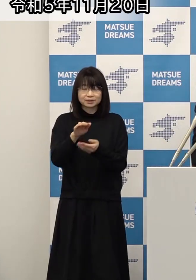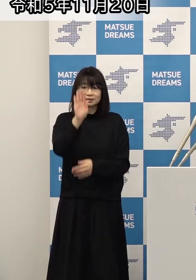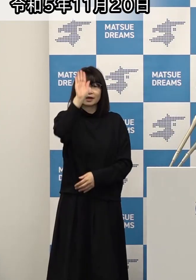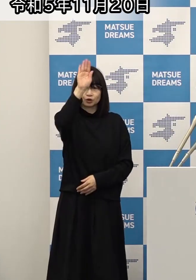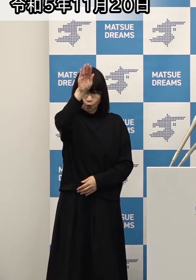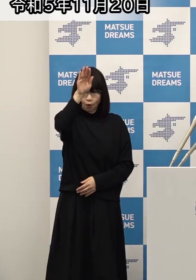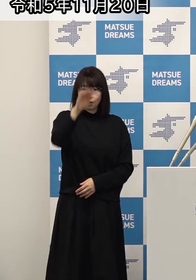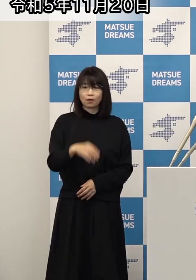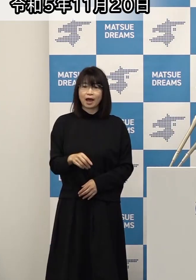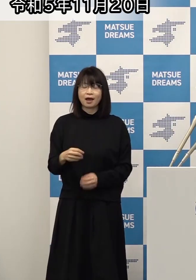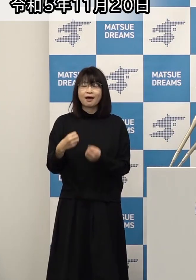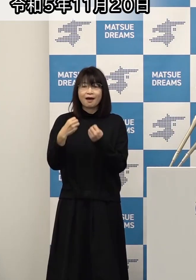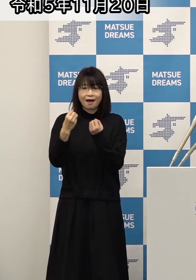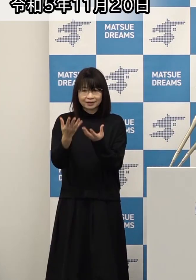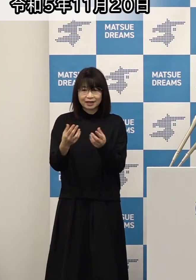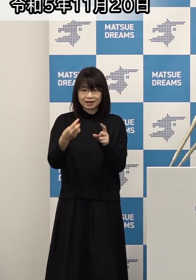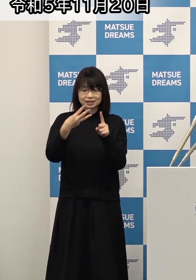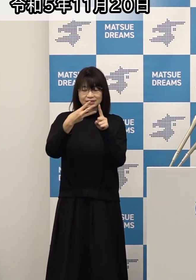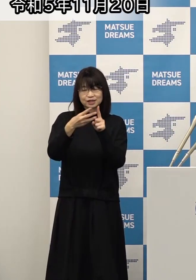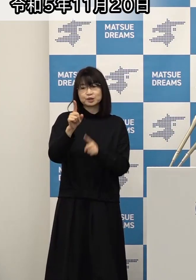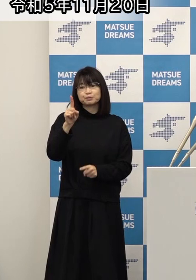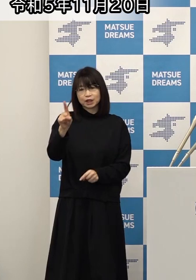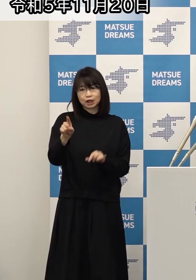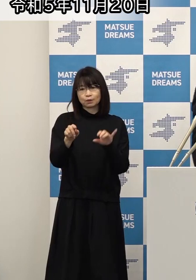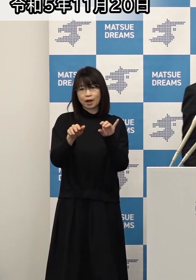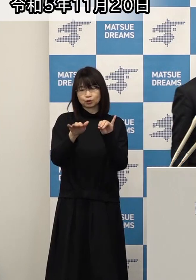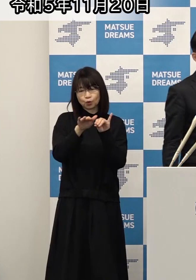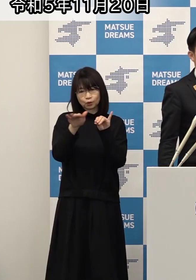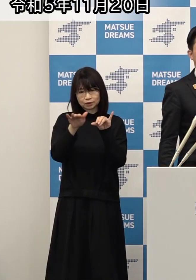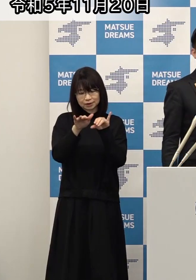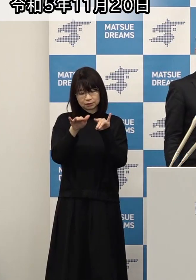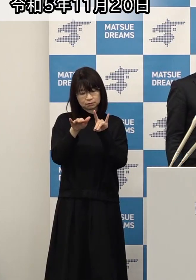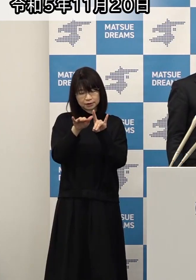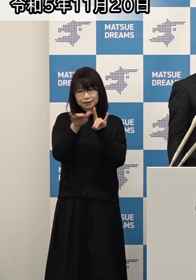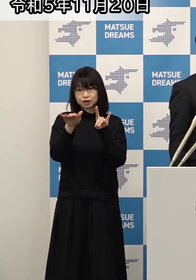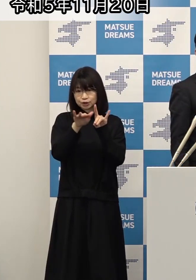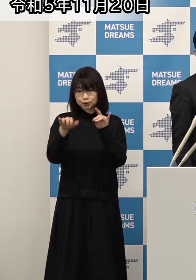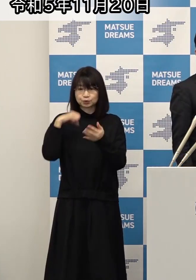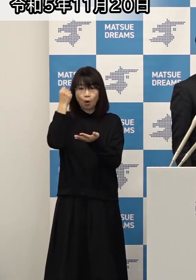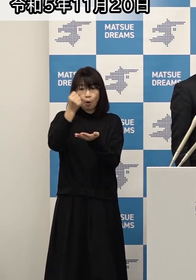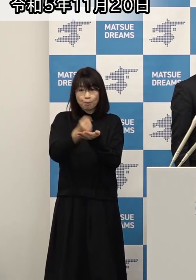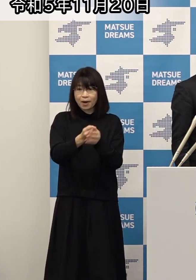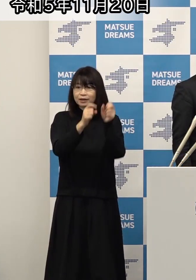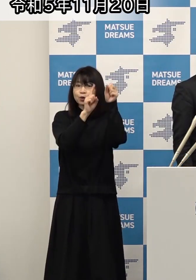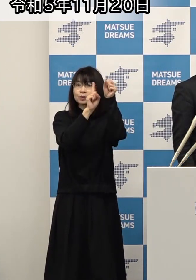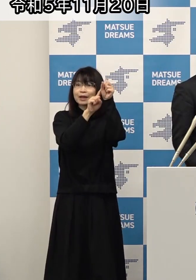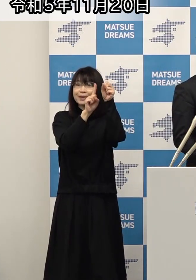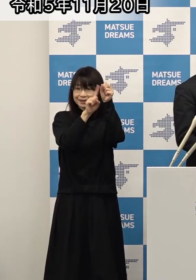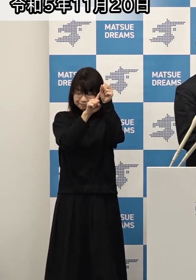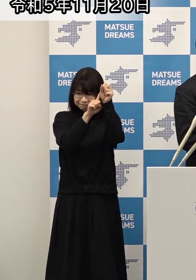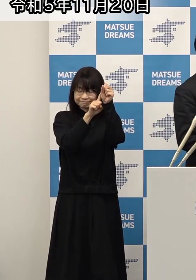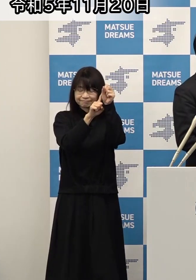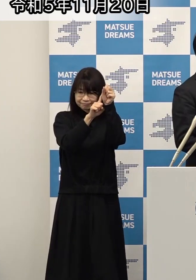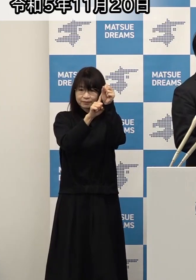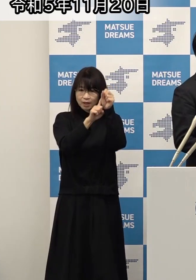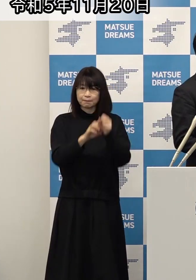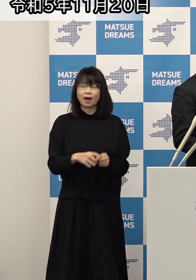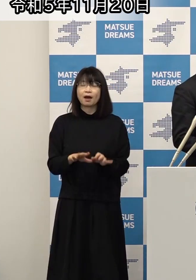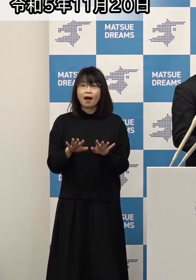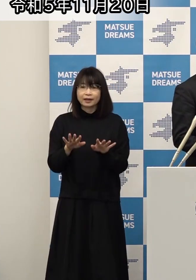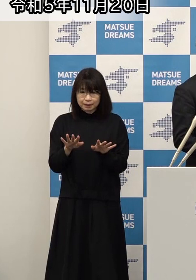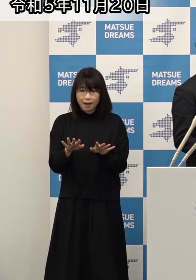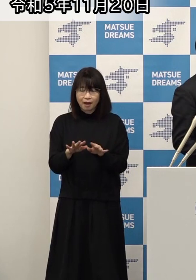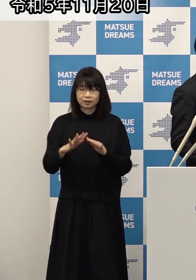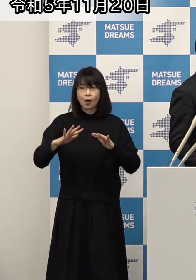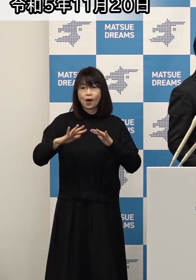ーナの改修を行うものでございまして、これまで建設技術研究所というですね、建設コンサルタントと調